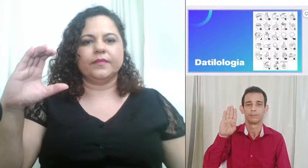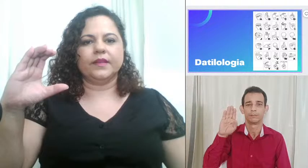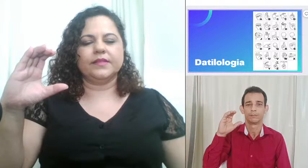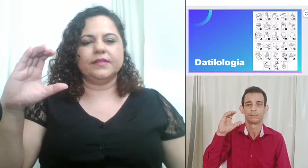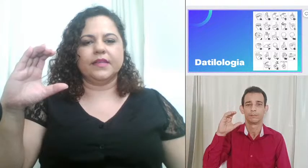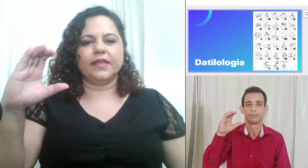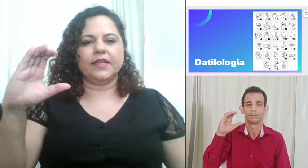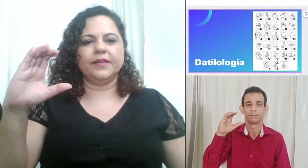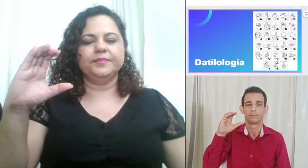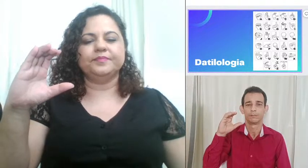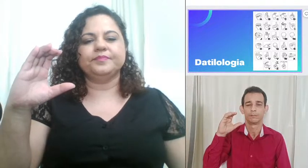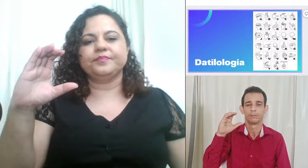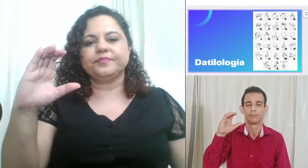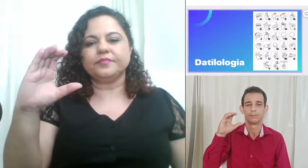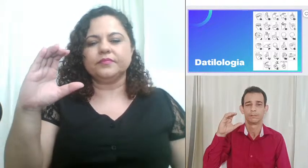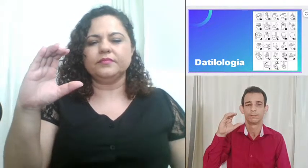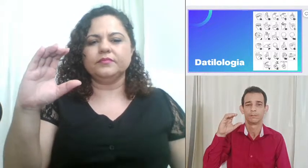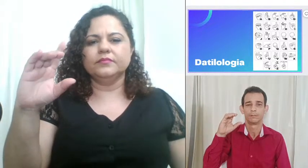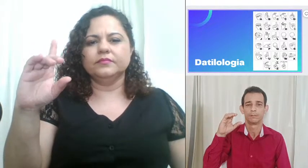C